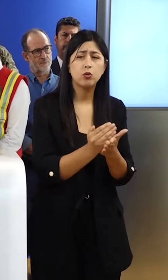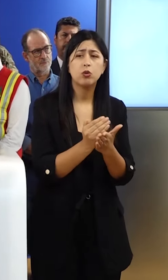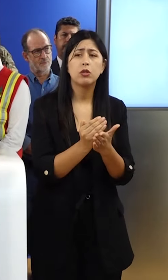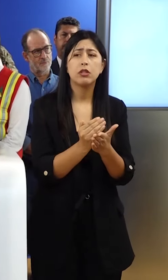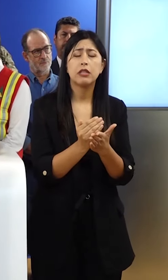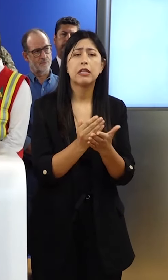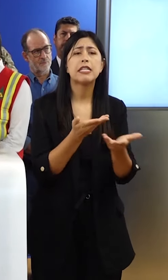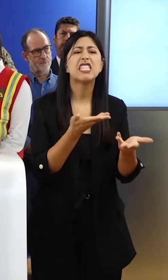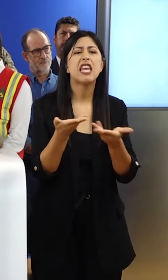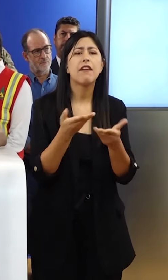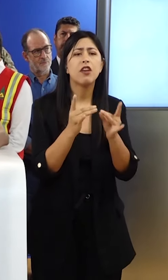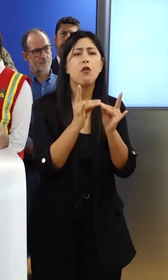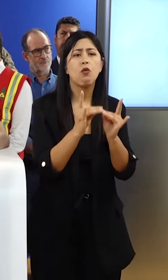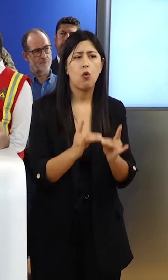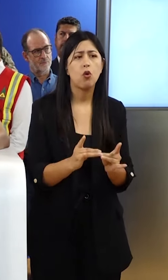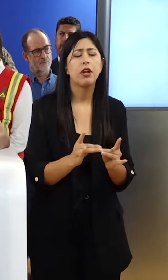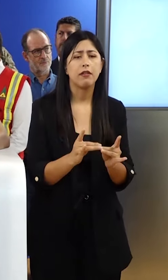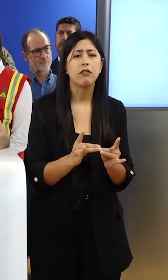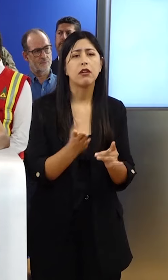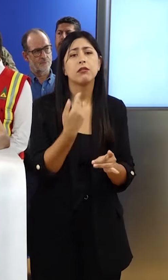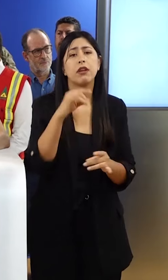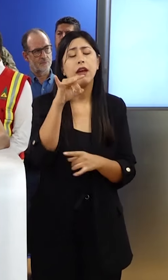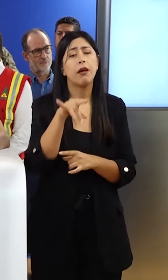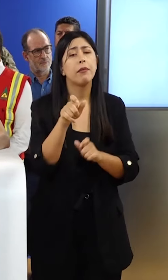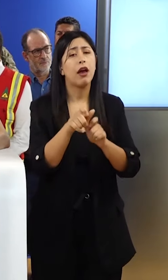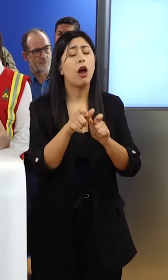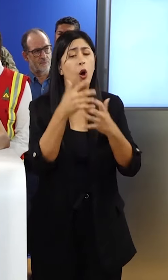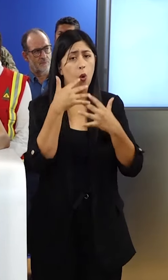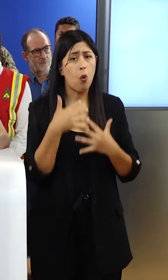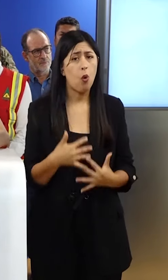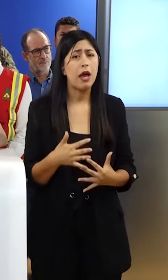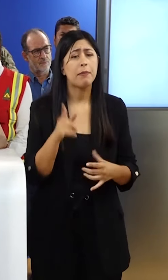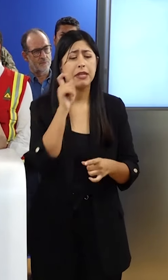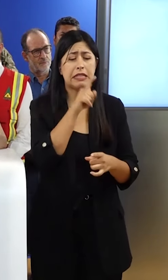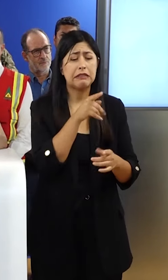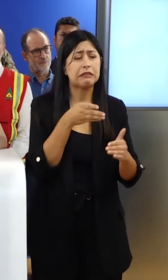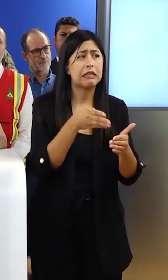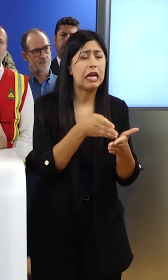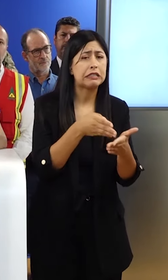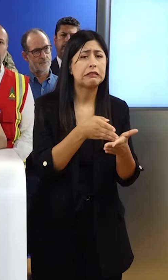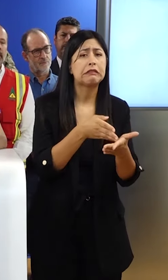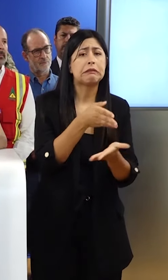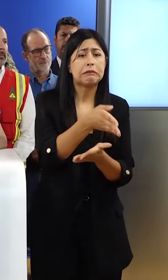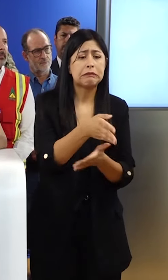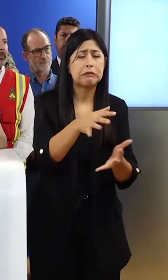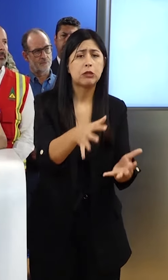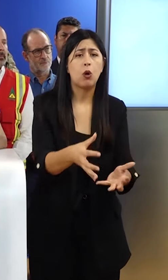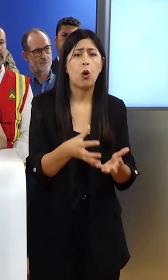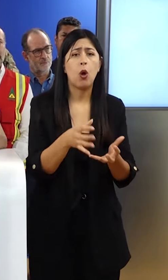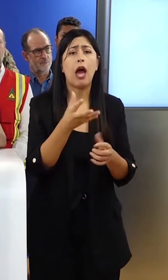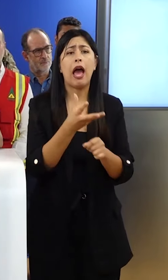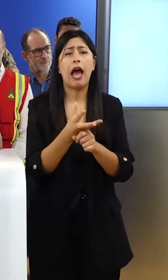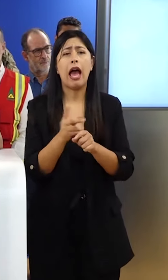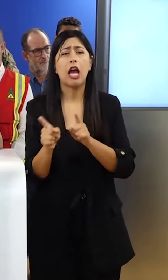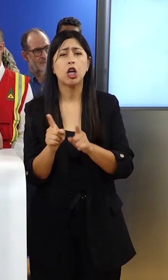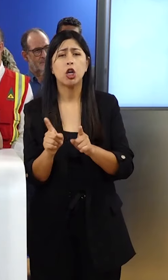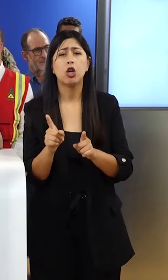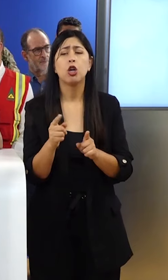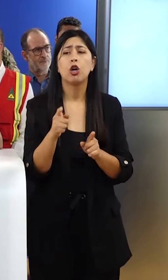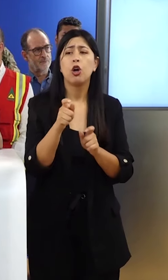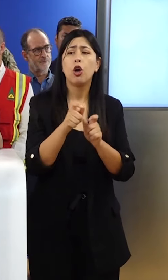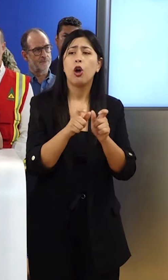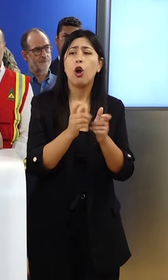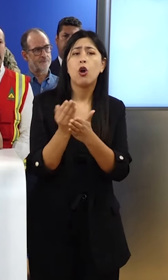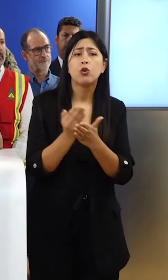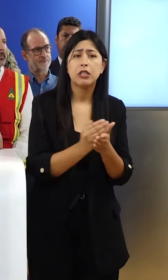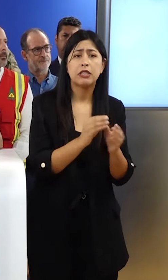fúnebres sabemos que obviamente los cuerpos hay complicación para para el acceso pero si se van a haber costos se van a haber coordinaciones directamente con